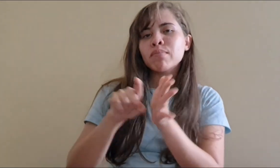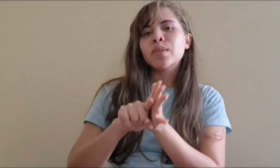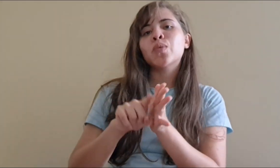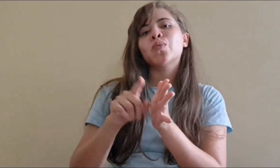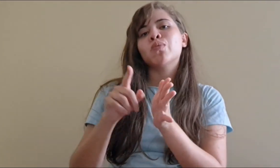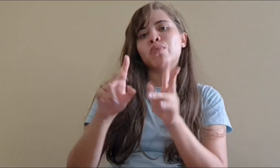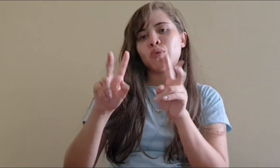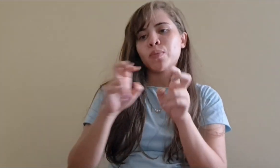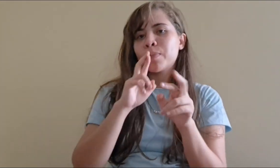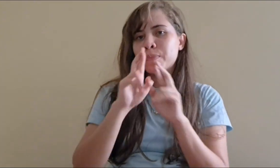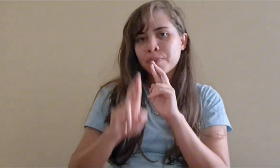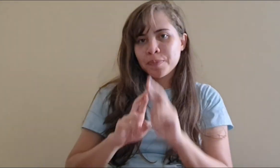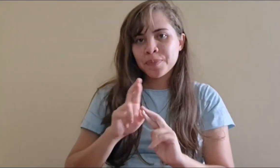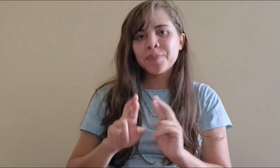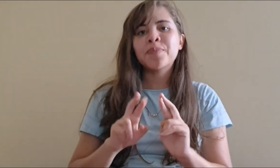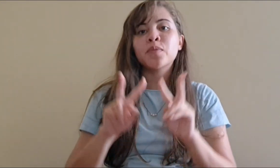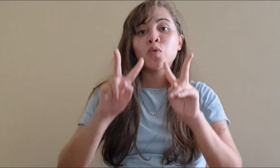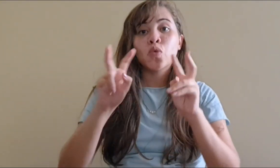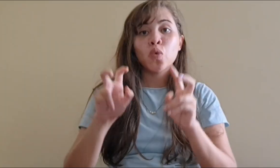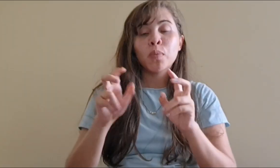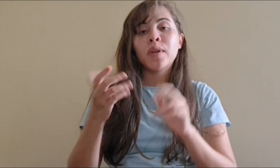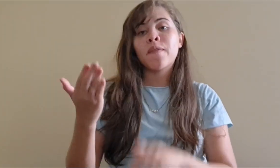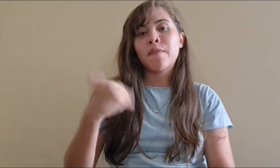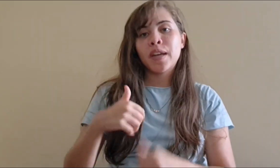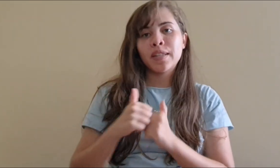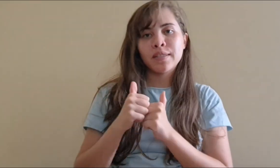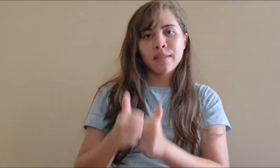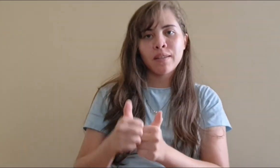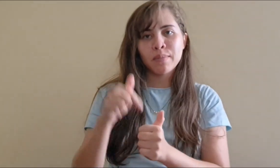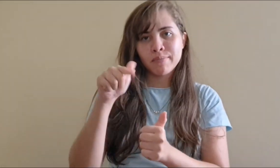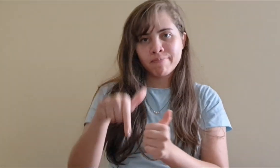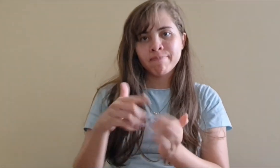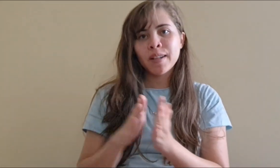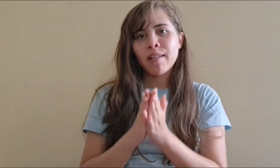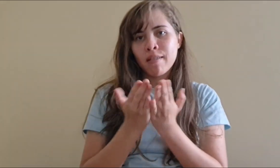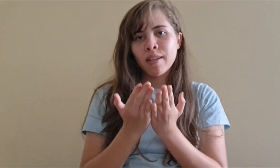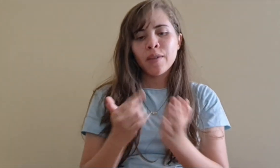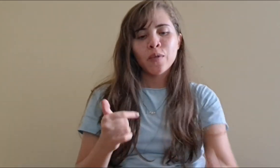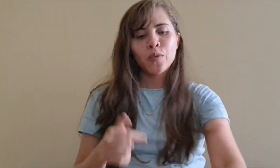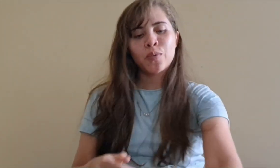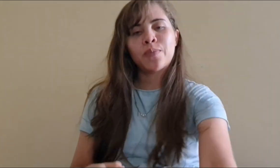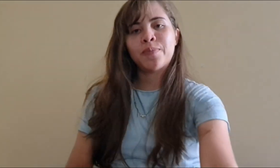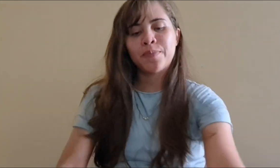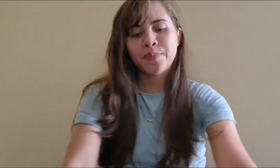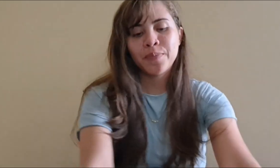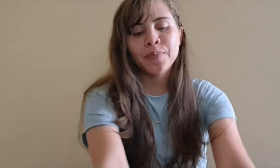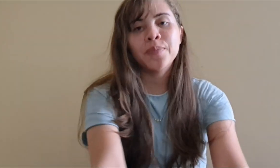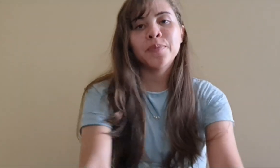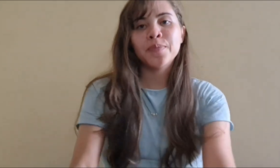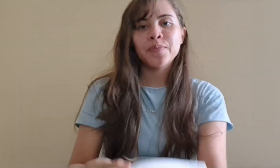pelo convite, por responder as perguntas sobre o Bem Segue-me dessa semana.